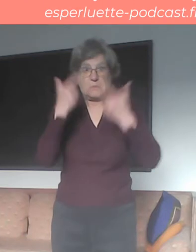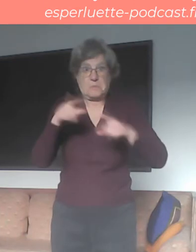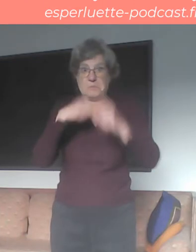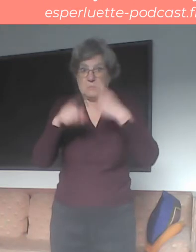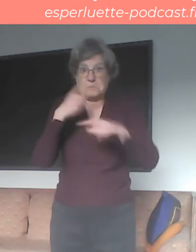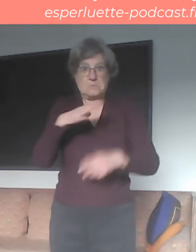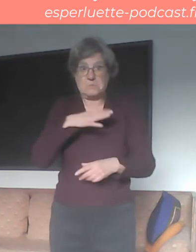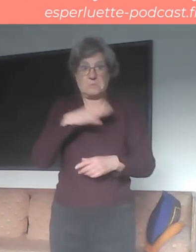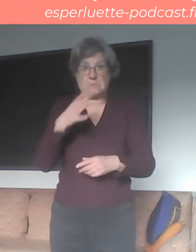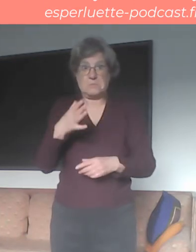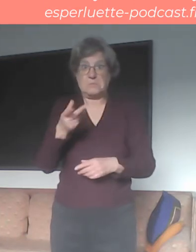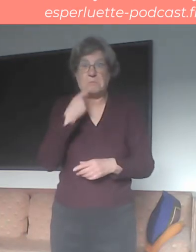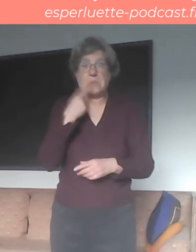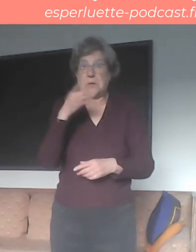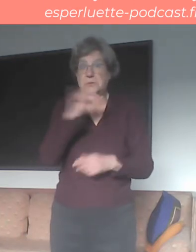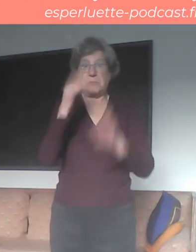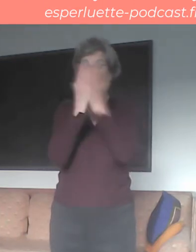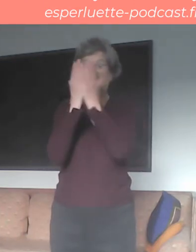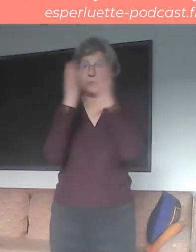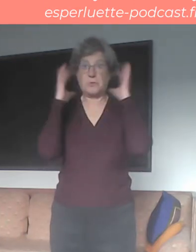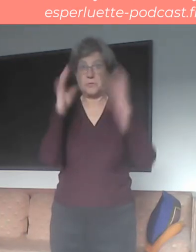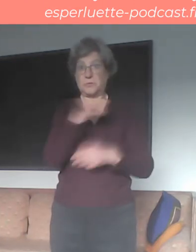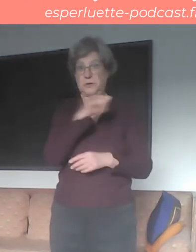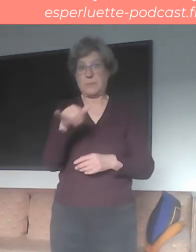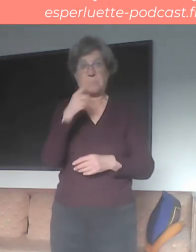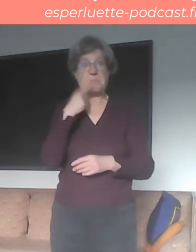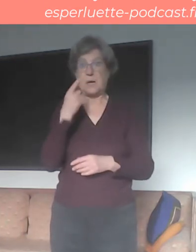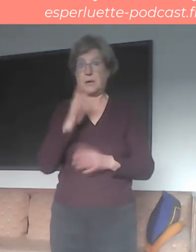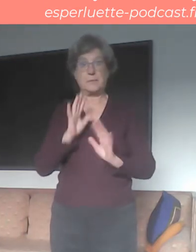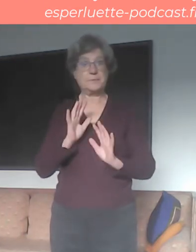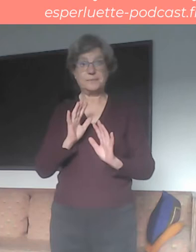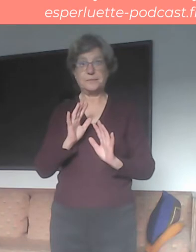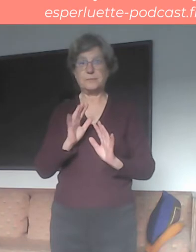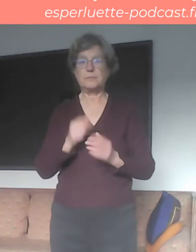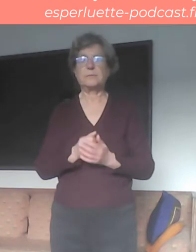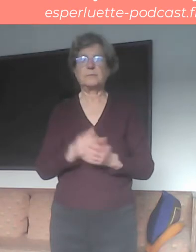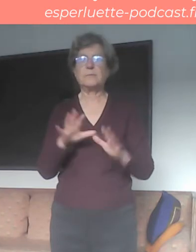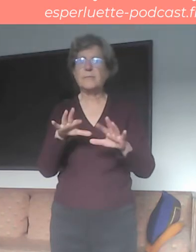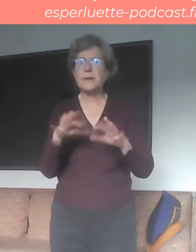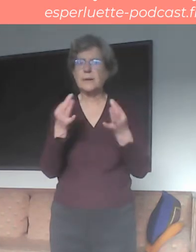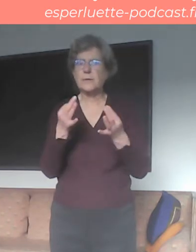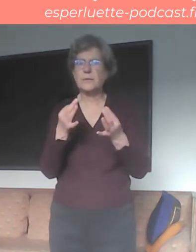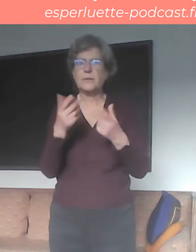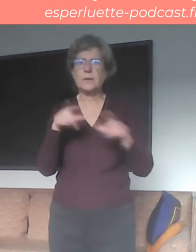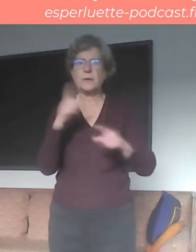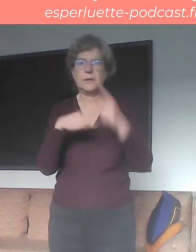fait, quand j'ai fait mes études d'orthophonie, il y avait deux domaines qui m'intéressaient, c'était les vraies pathologies du langage,